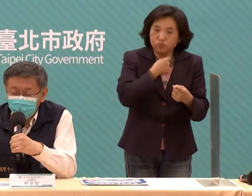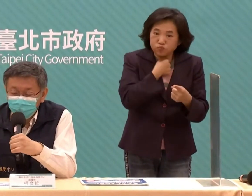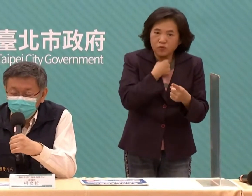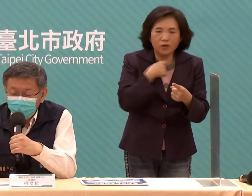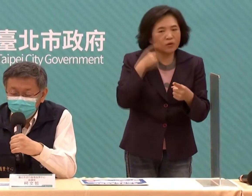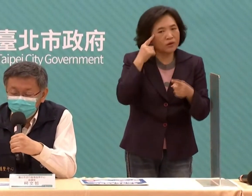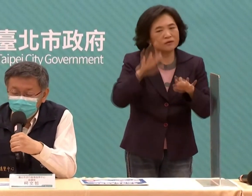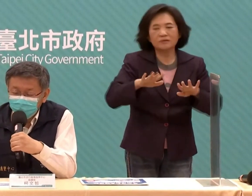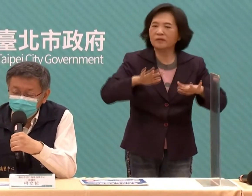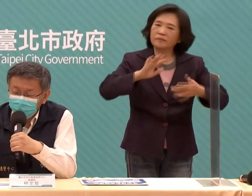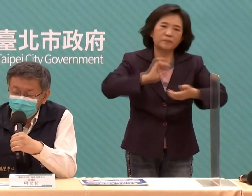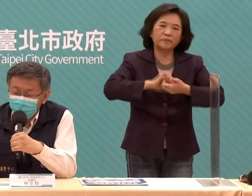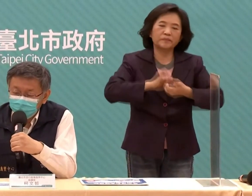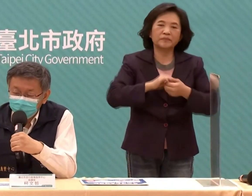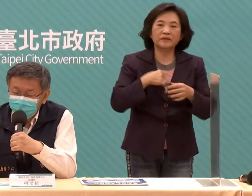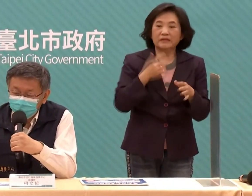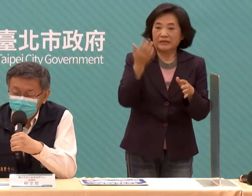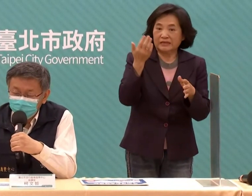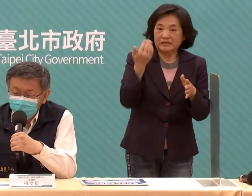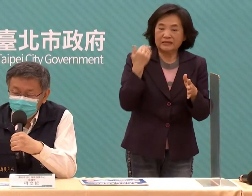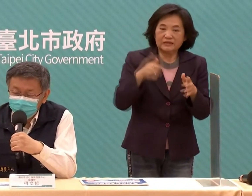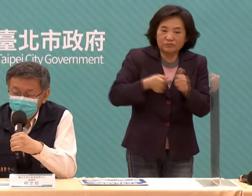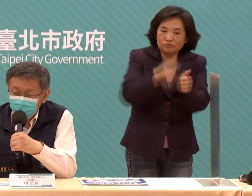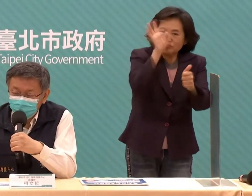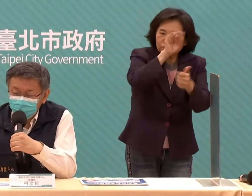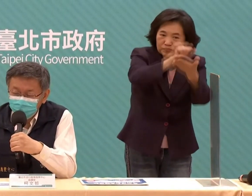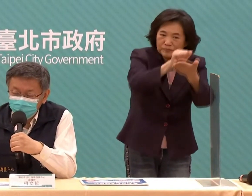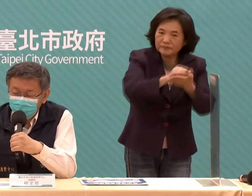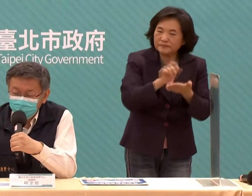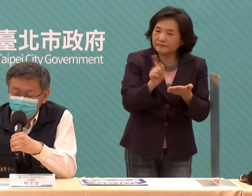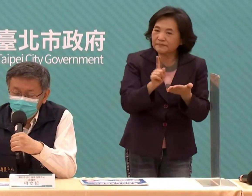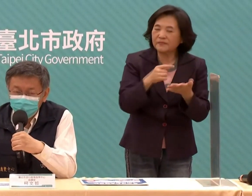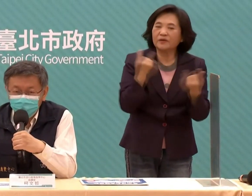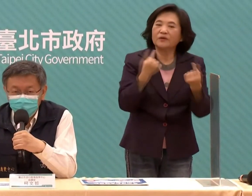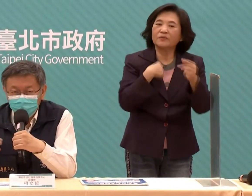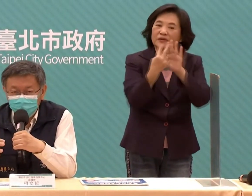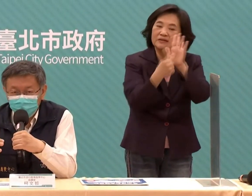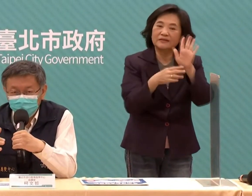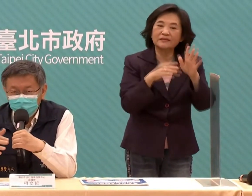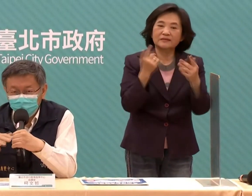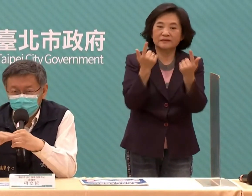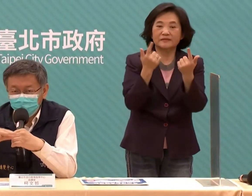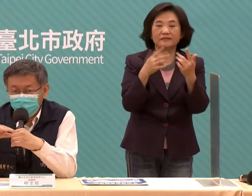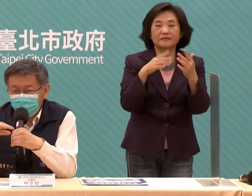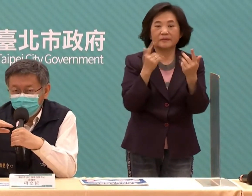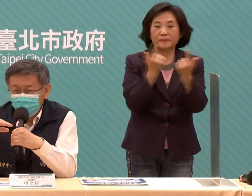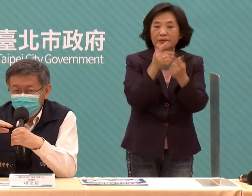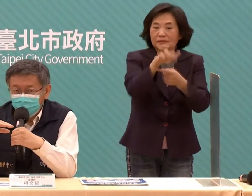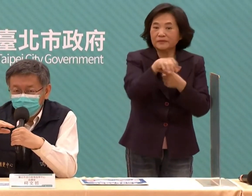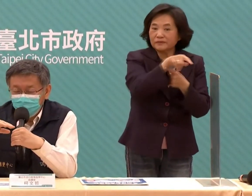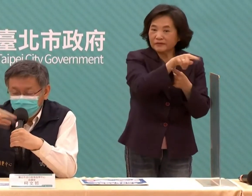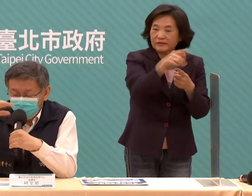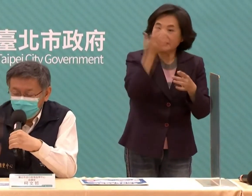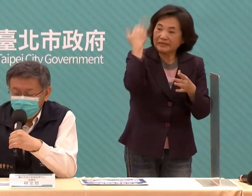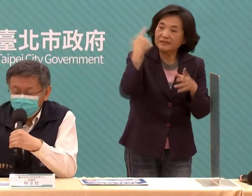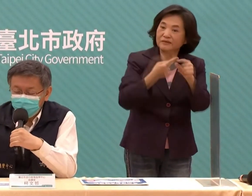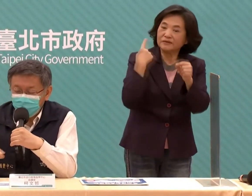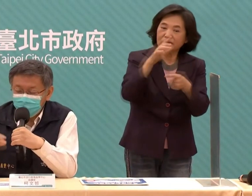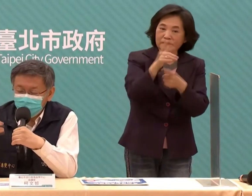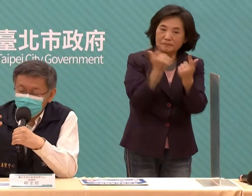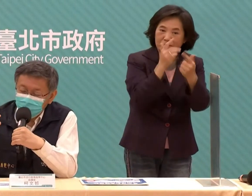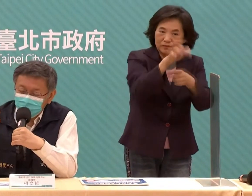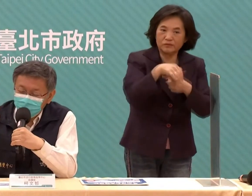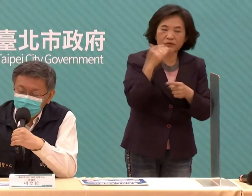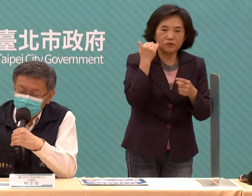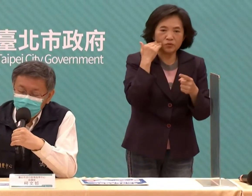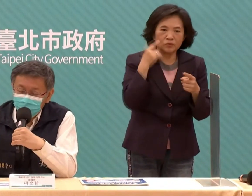目标。像我们当时会在，比方说在北农那时候，我们是希望说要快速的